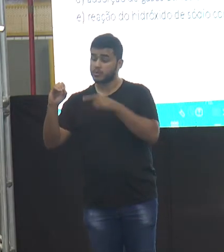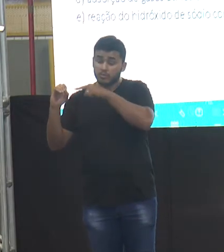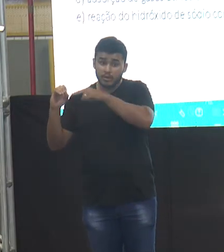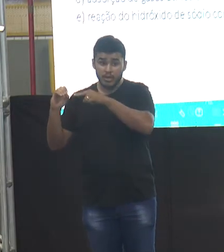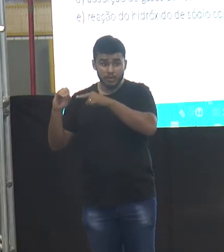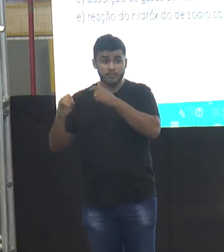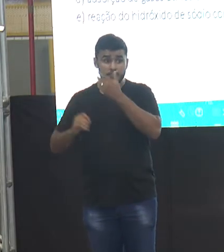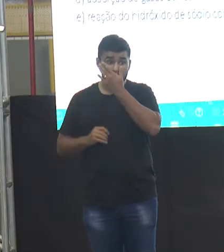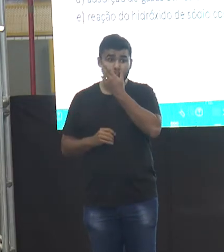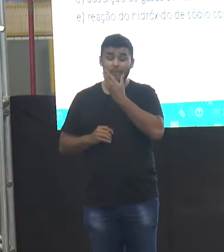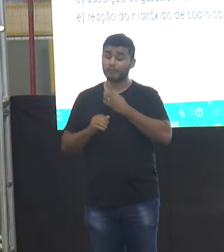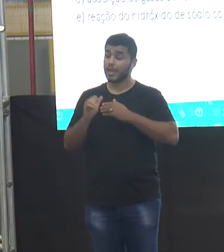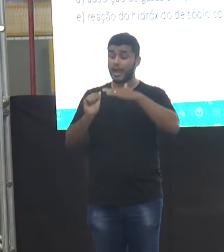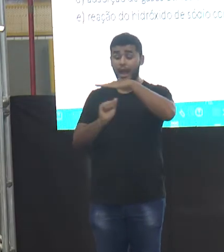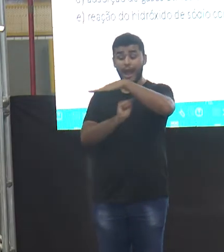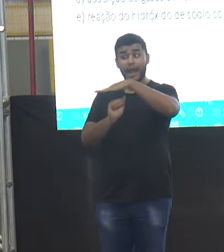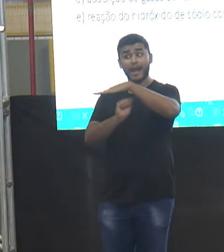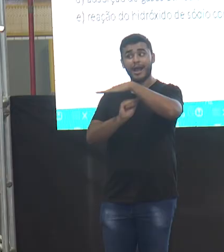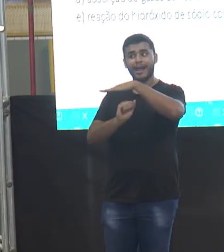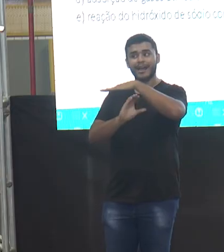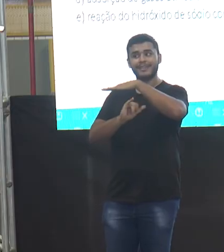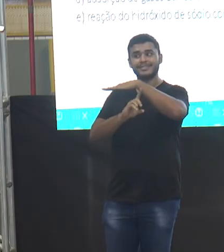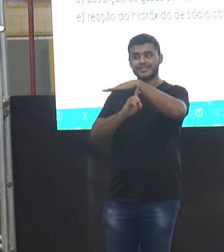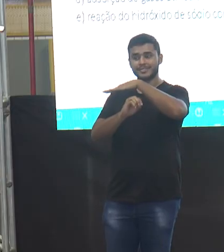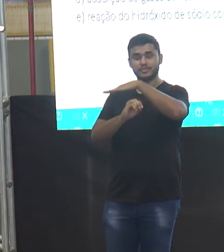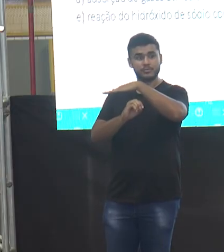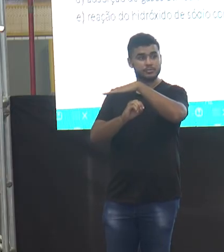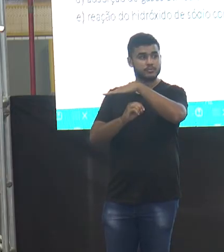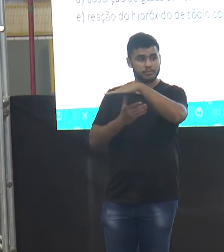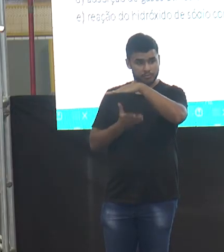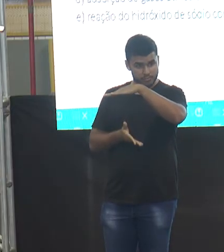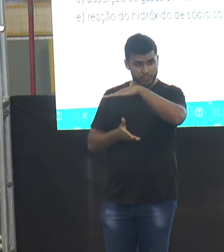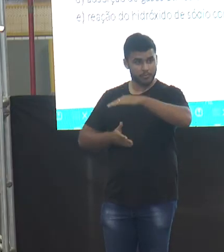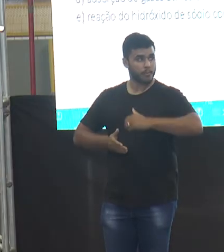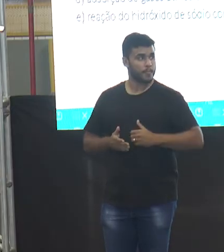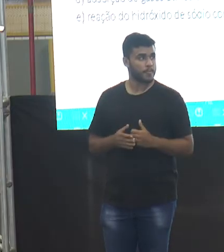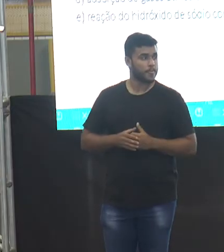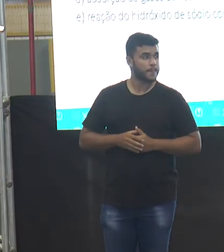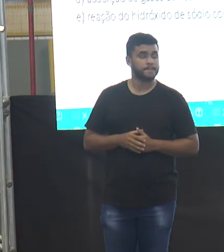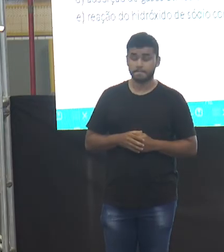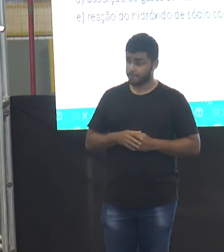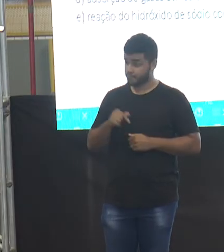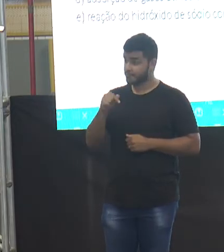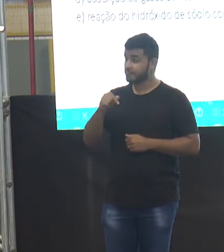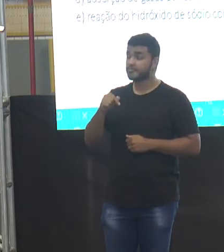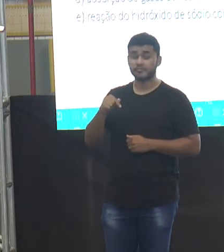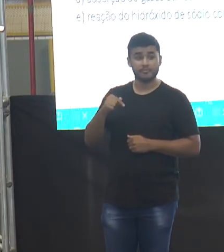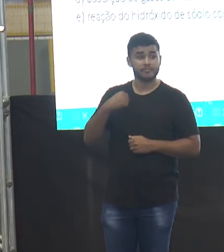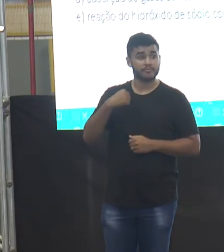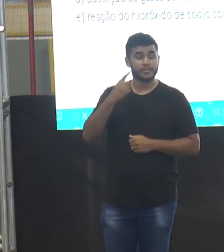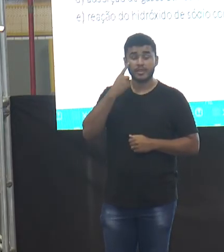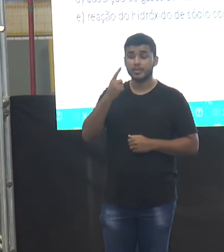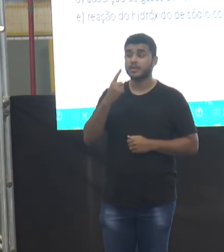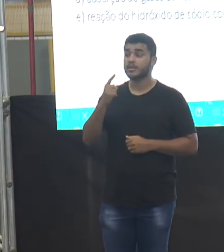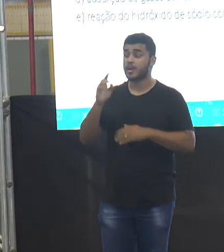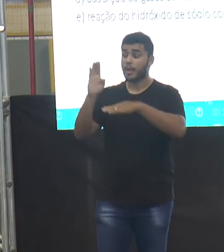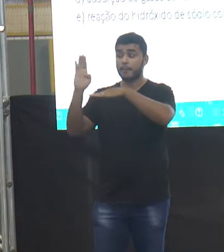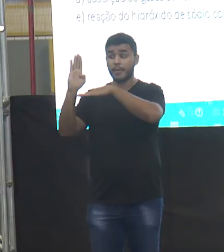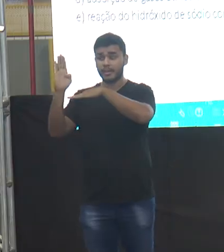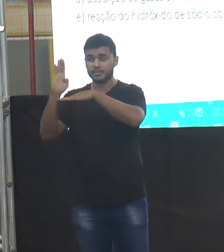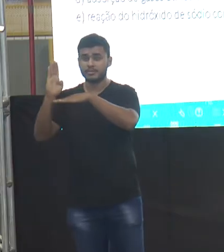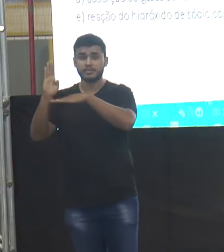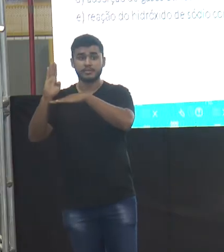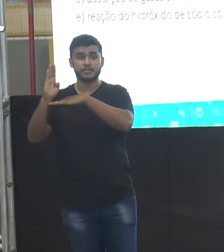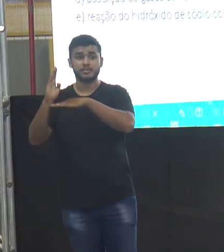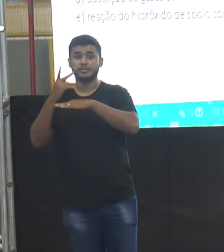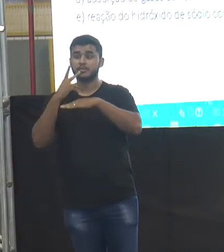carboxílico. Ácido carboxílico tem caráter o quê? E se eu tenho um ácido, eu neutralizo com uma? E